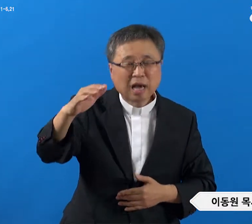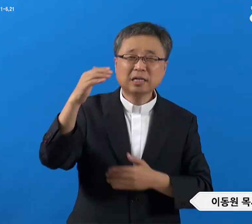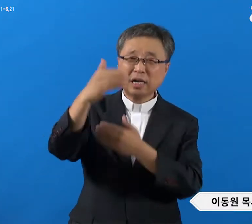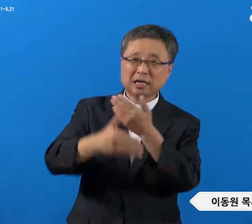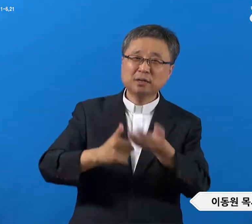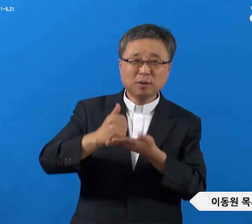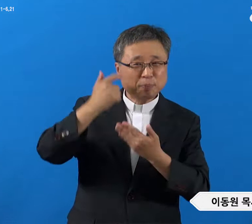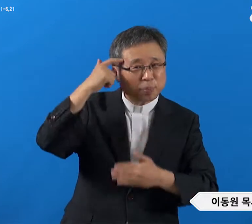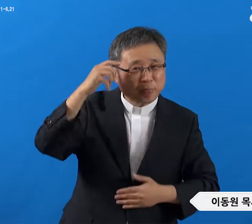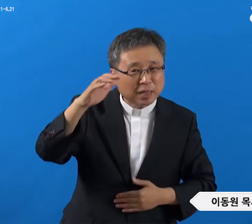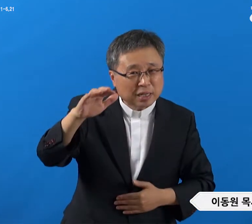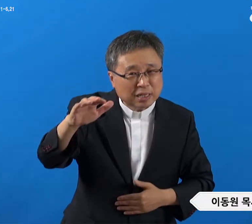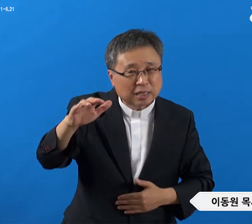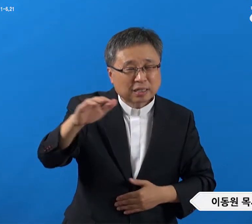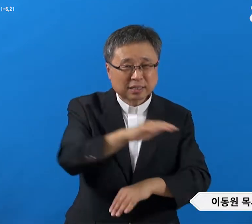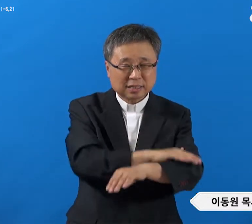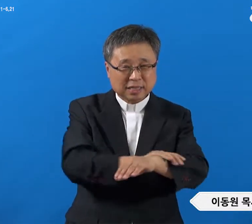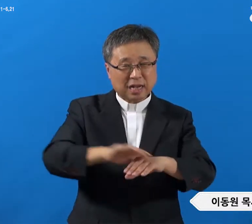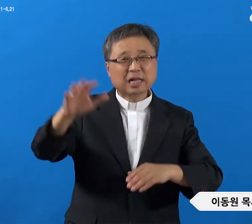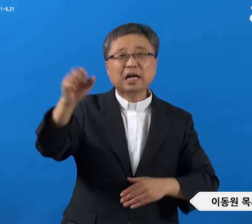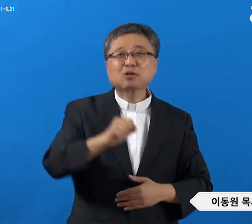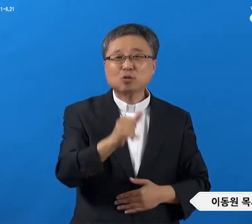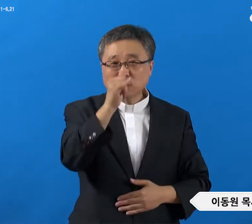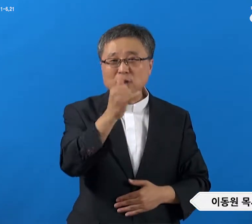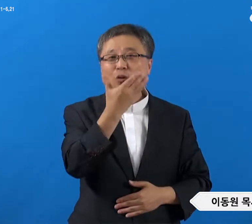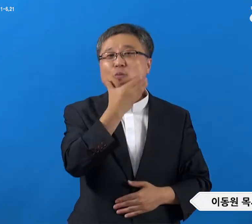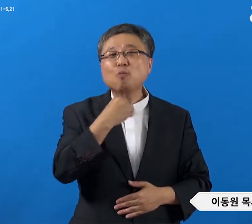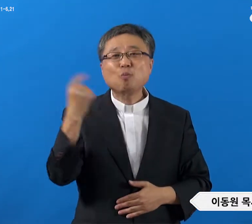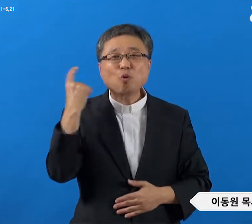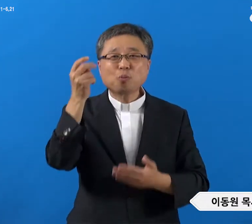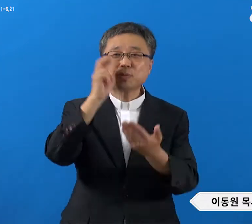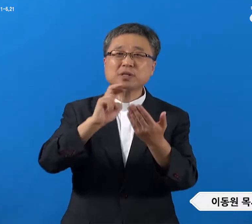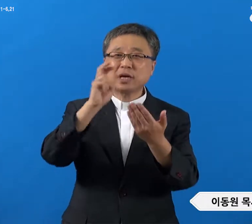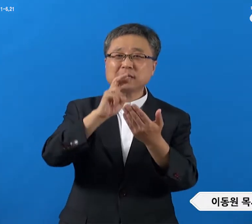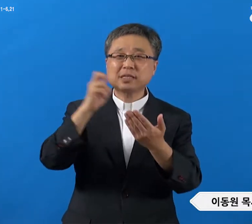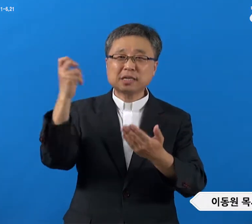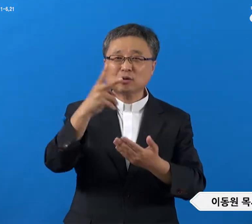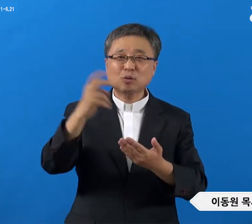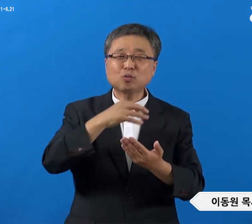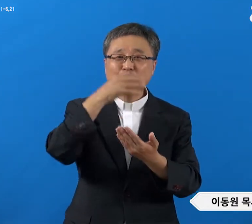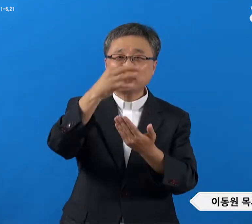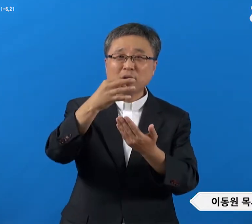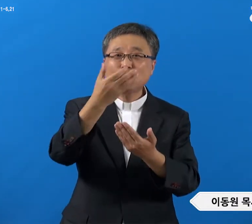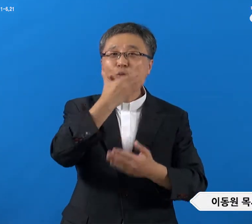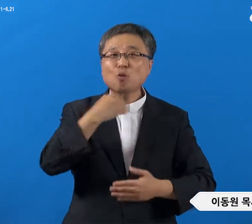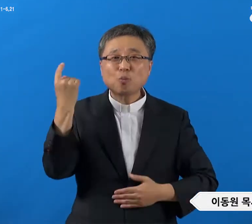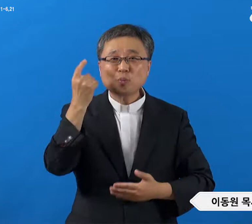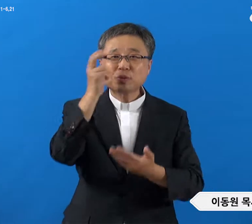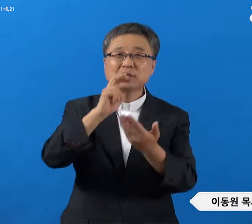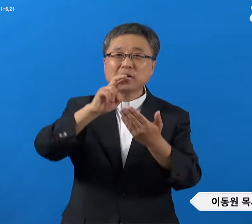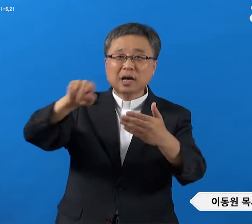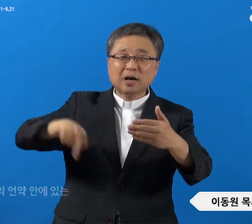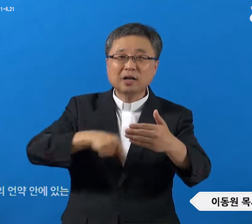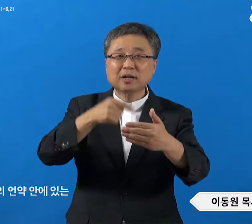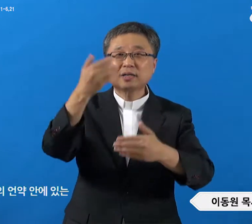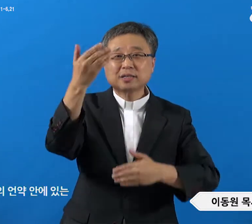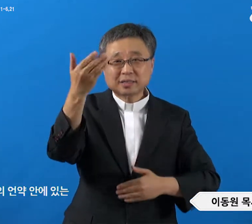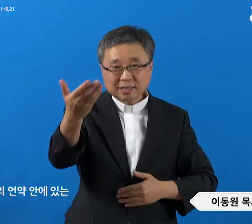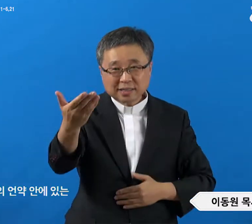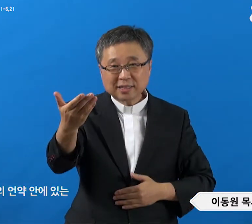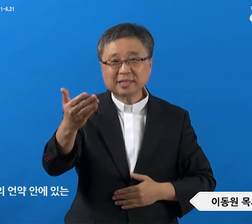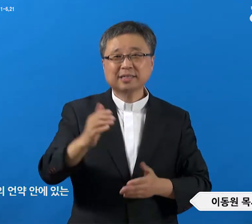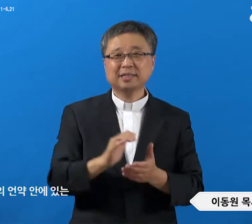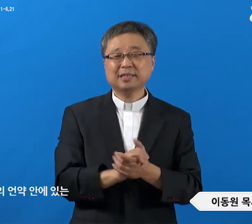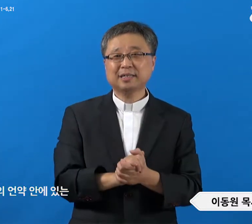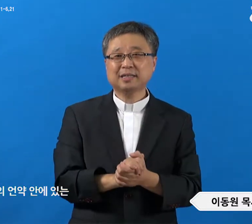갈망을 잘 담아있는 가스펠을 복음성가를 우리 자주 노래하죠. 복음성가 가운데 이런 게 있잖아요.